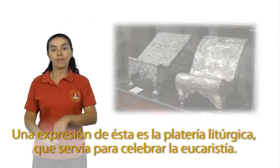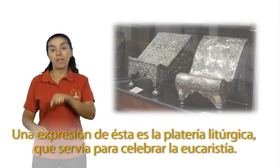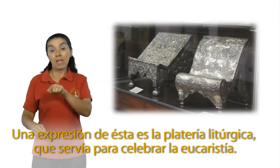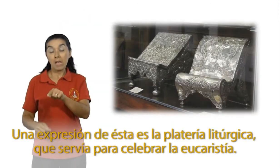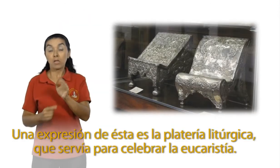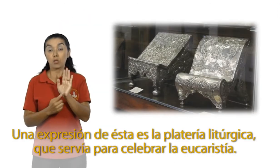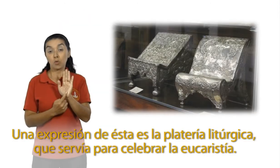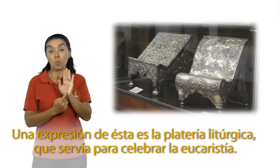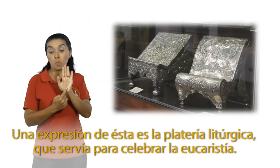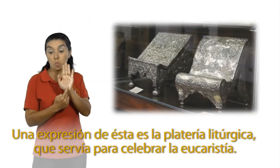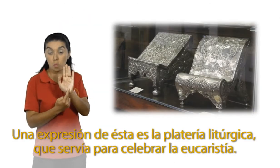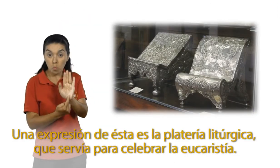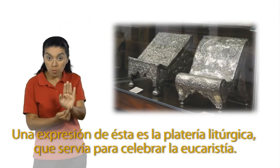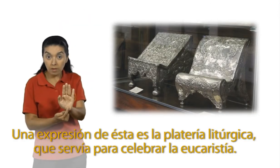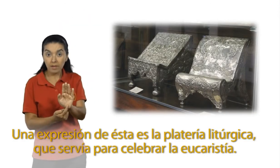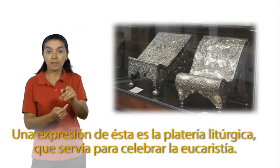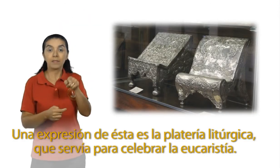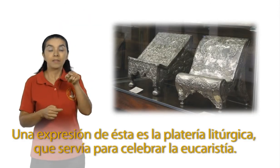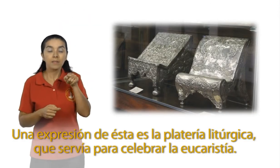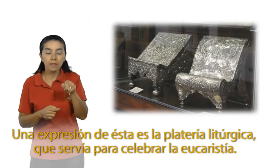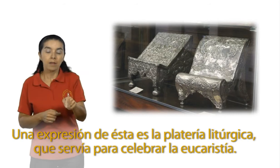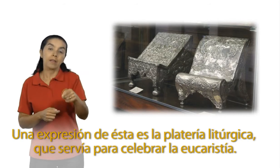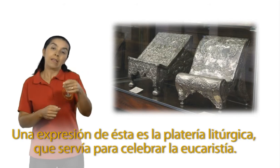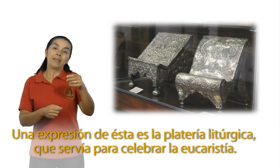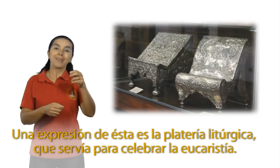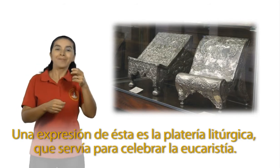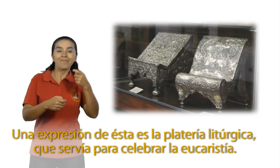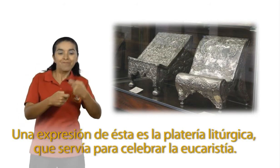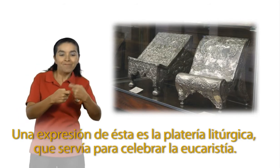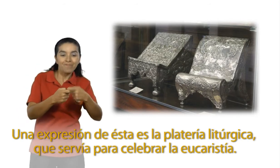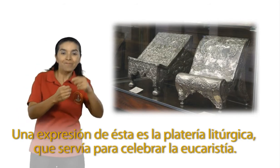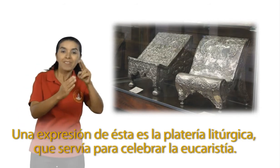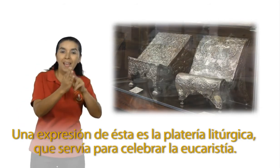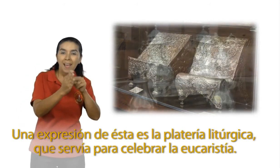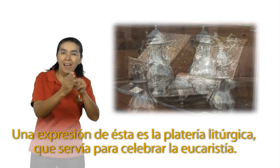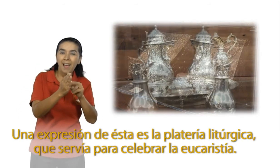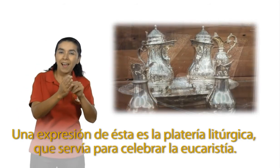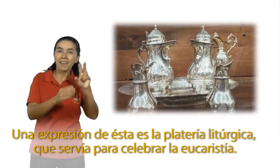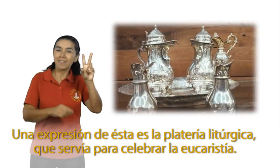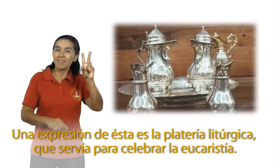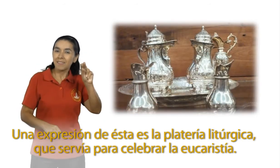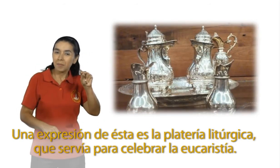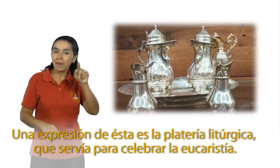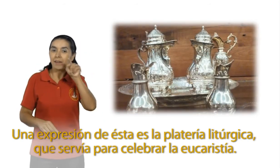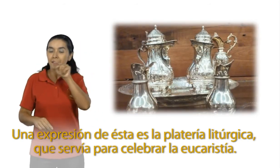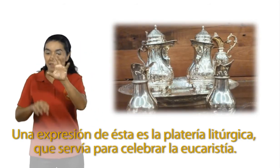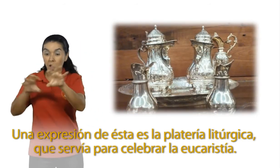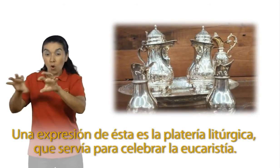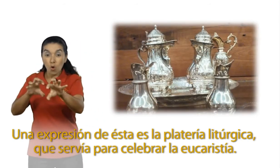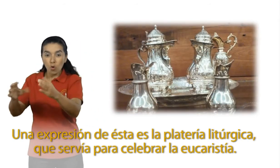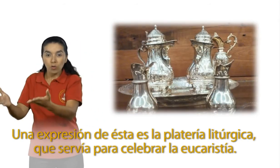Una expresión de esta es la platería litúrgica que servía para celebrar la Eucaristía.